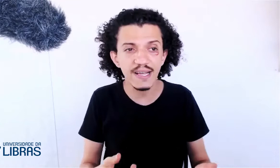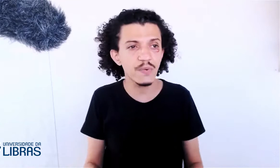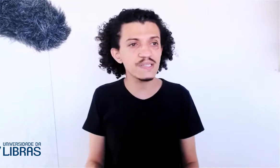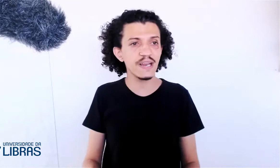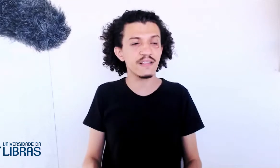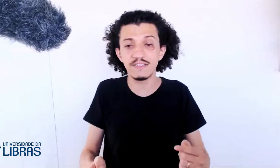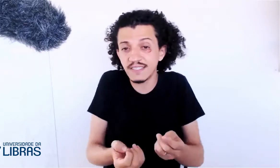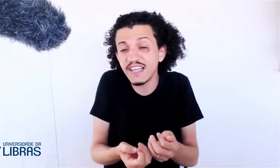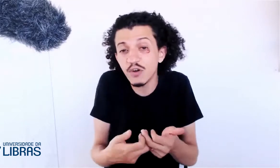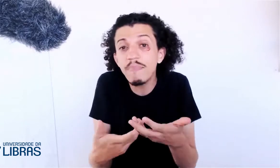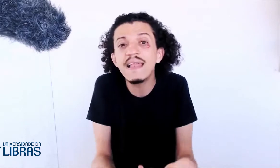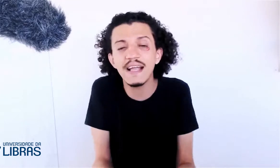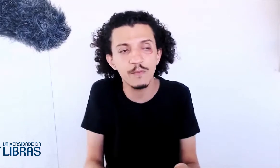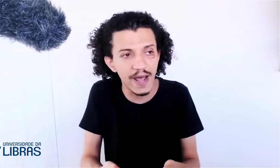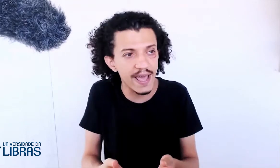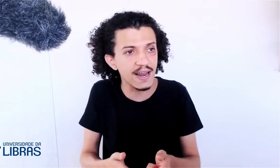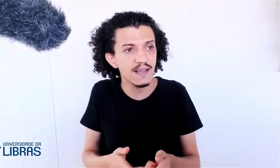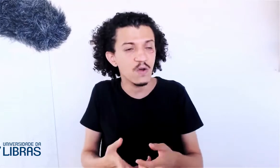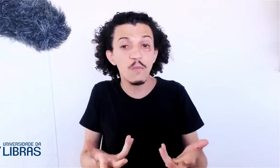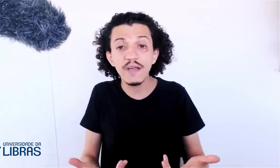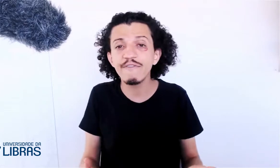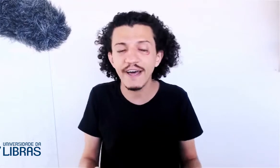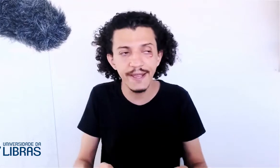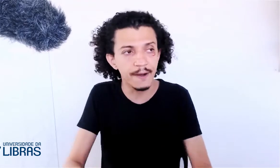comunicação escrita, quisesse deixar um bilhete para ela, como é que eu faria?